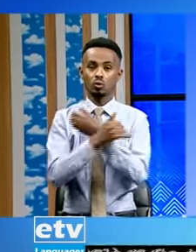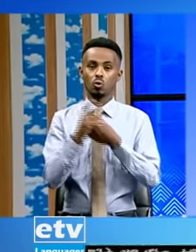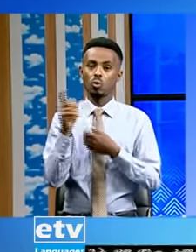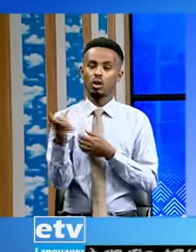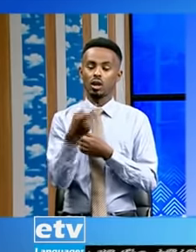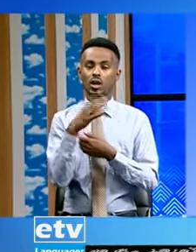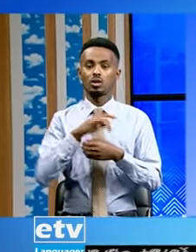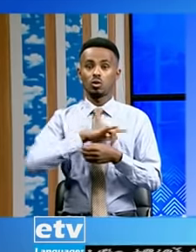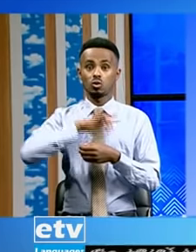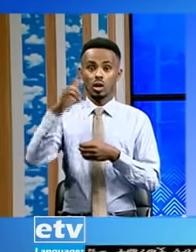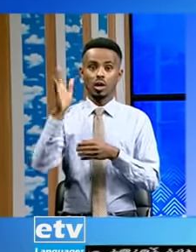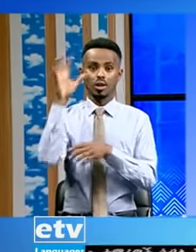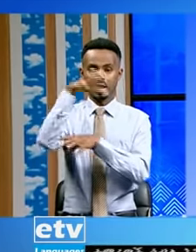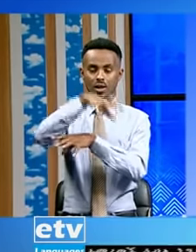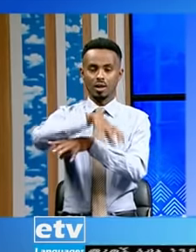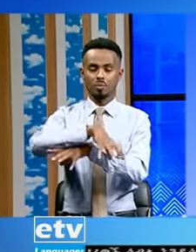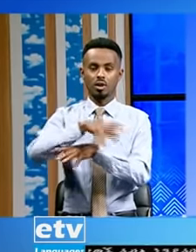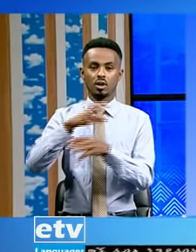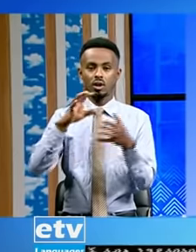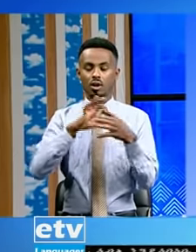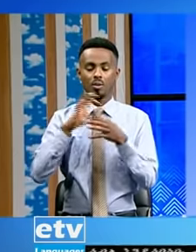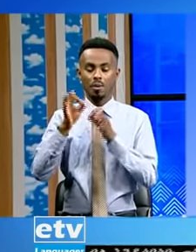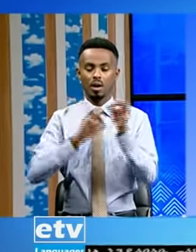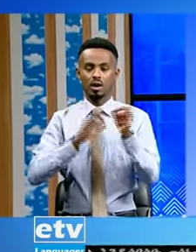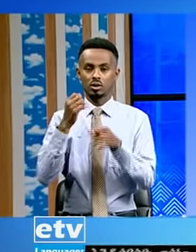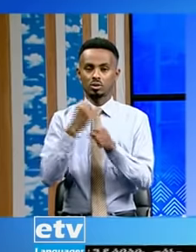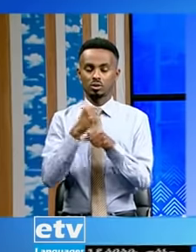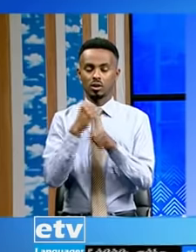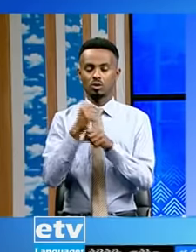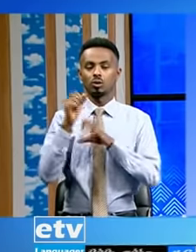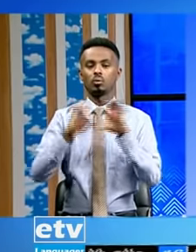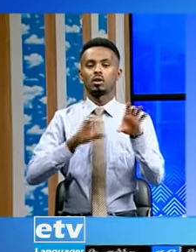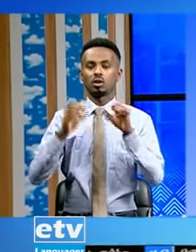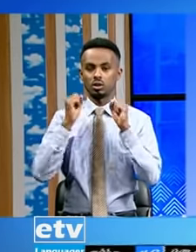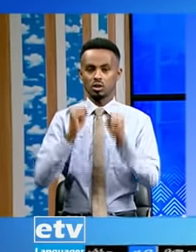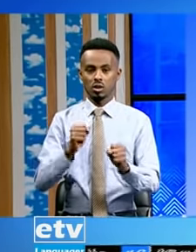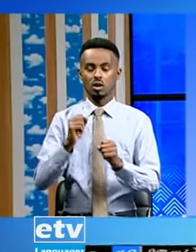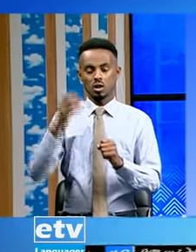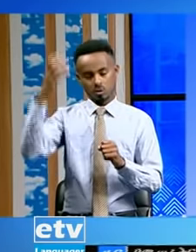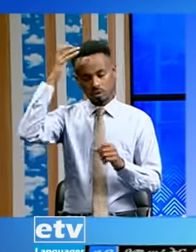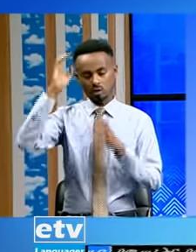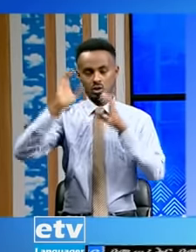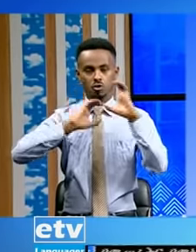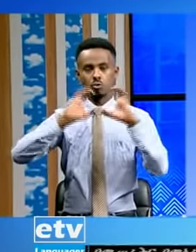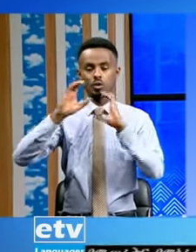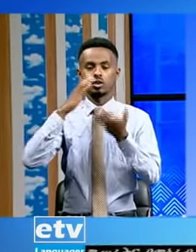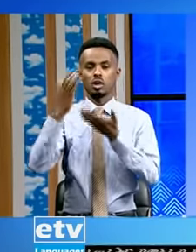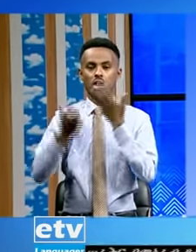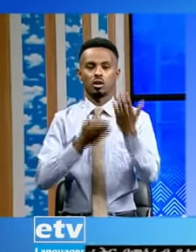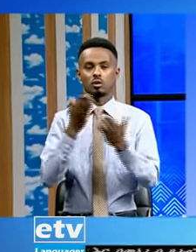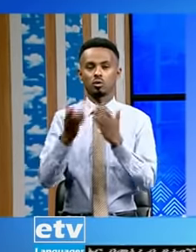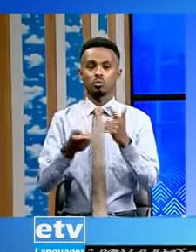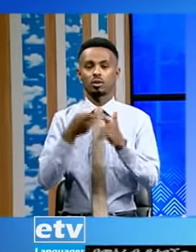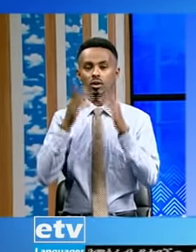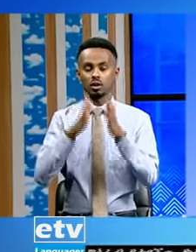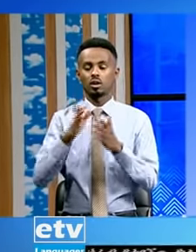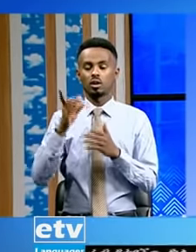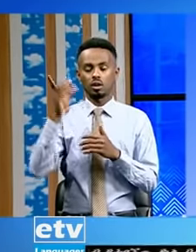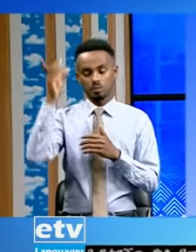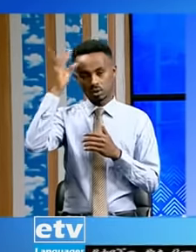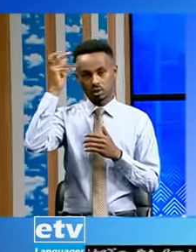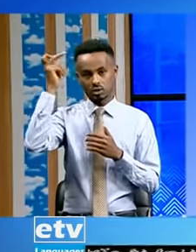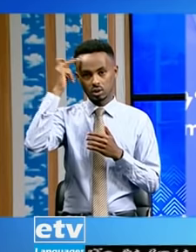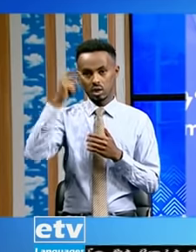ሁኔታና ስለውጭ ሀገራት ጣልቃ ገብነት የማብራራት ስራዎች መደረግ እንደተቻለ የመንግስት ኮሙኒኬሽን አገልግሎት ዴታ ከበደ